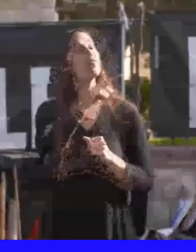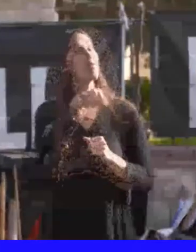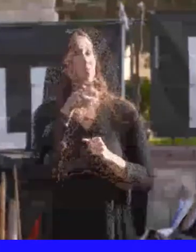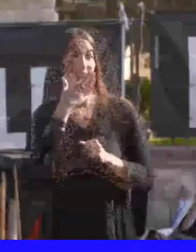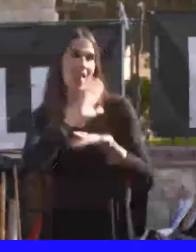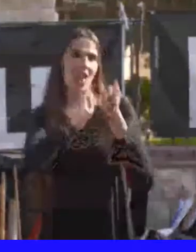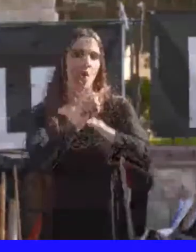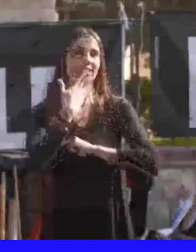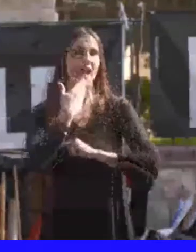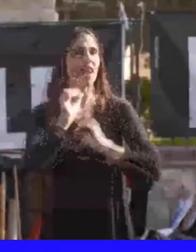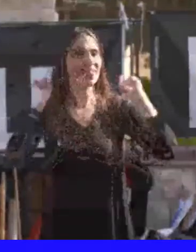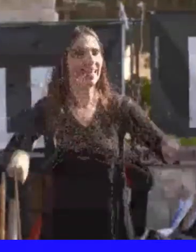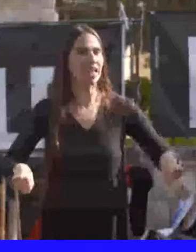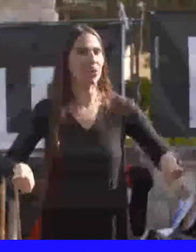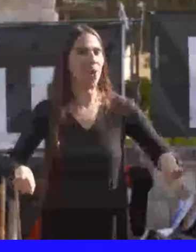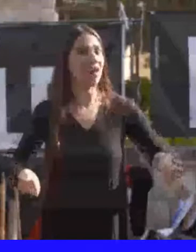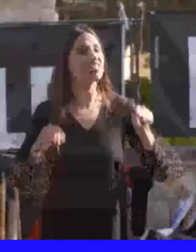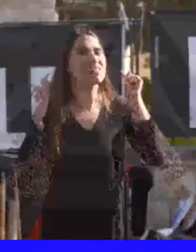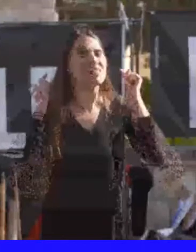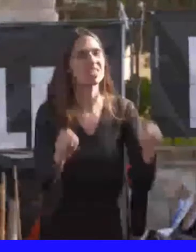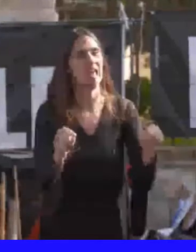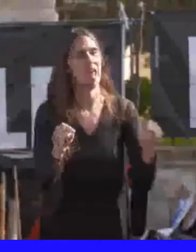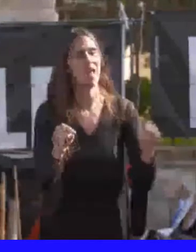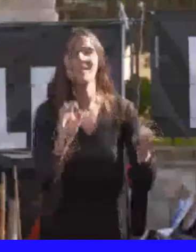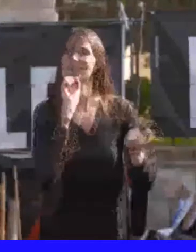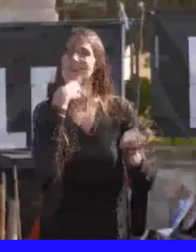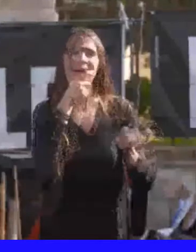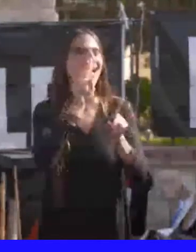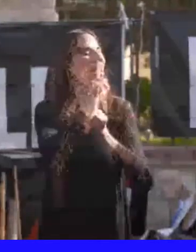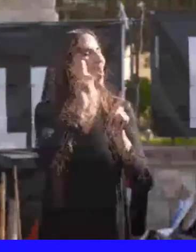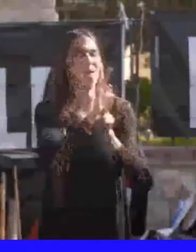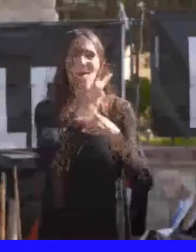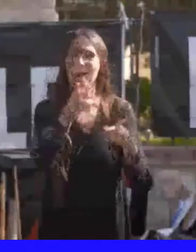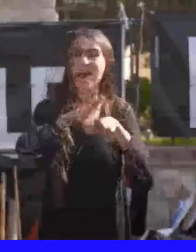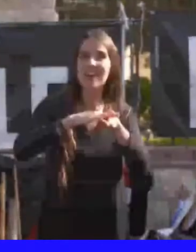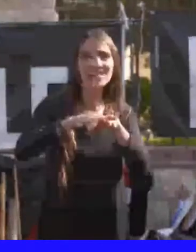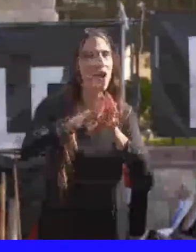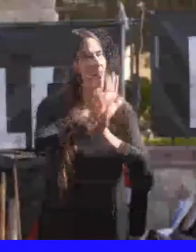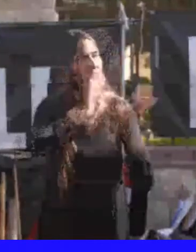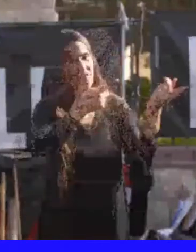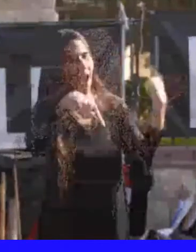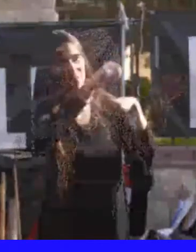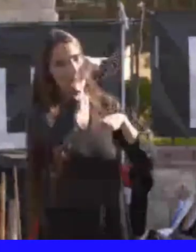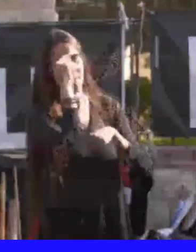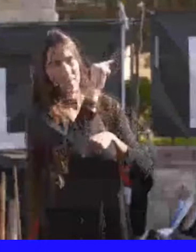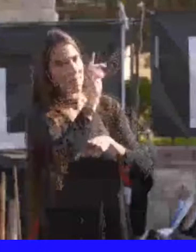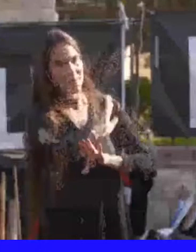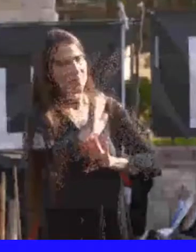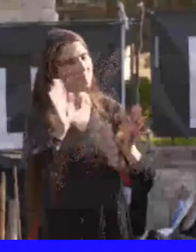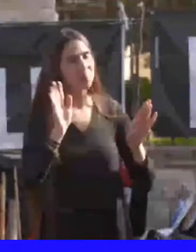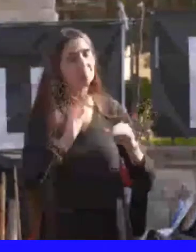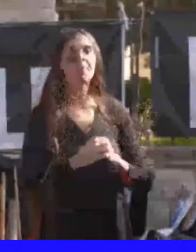ישראל לדיקטטורה. על זאת ההיסטוריה לא תסלח לאיש ממכם. אני